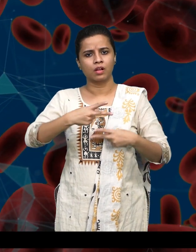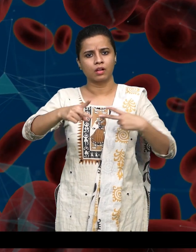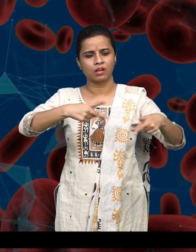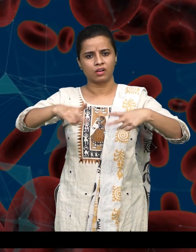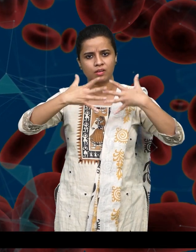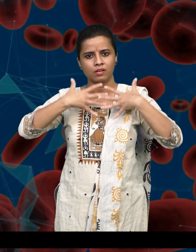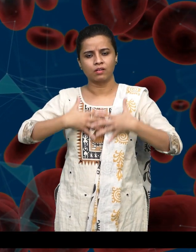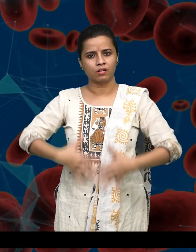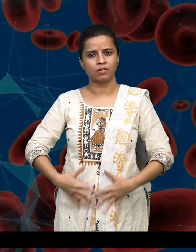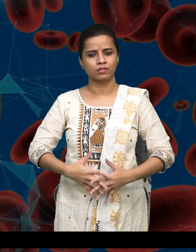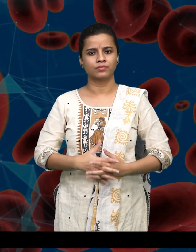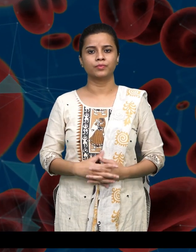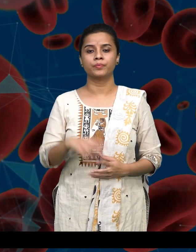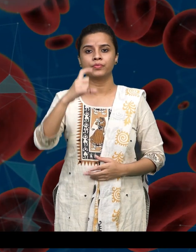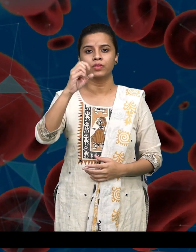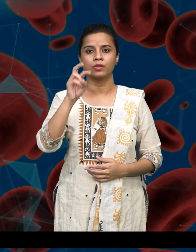जातो.